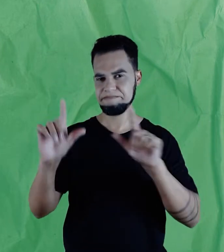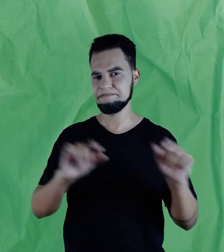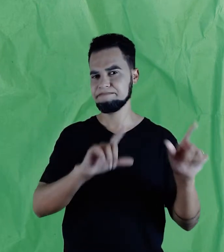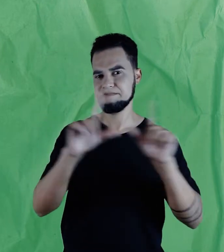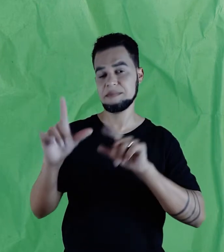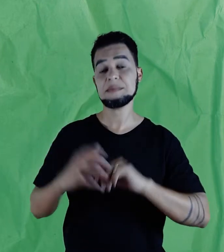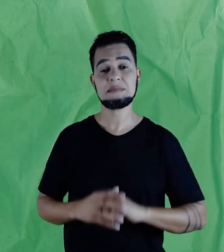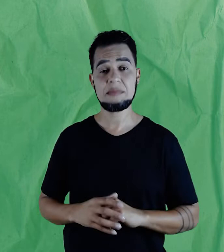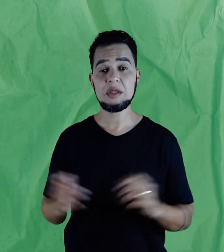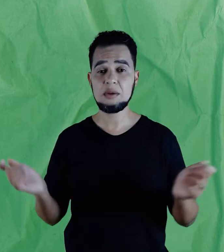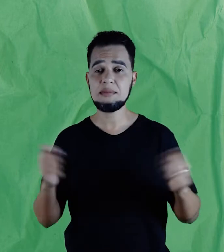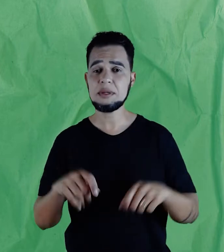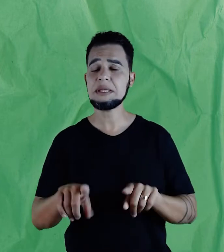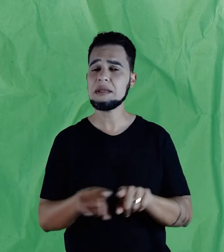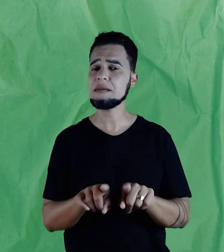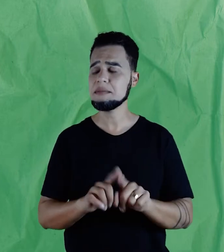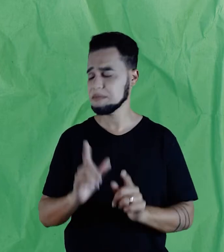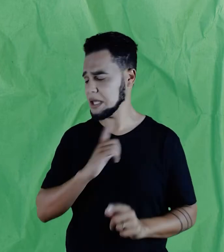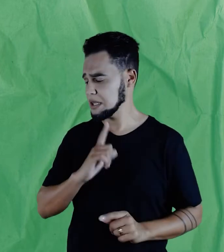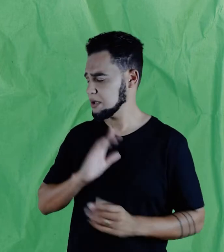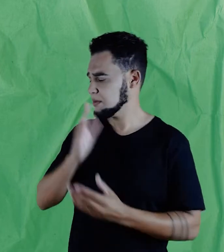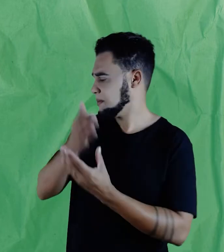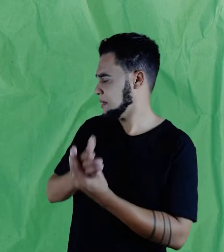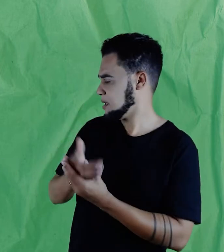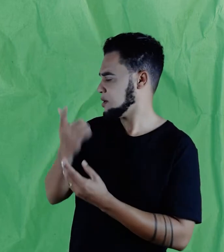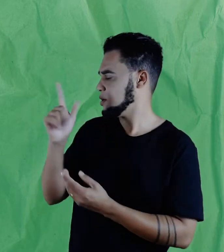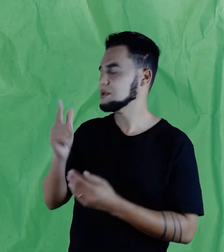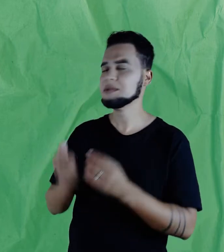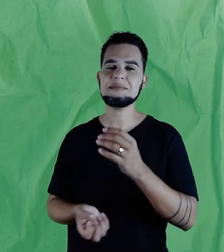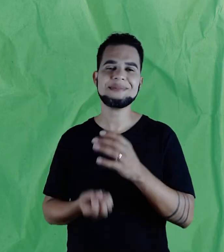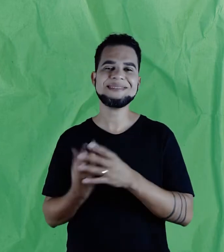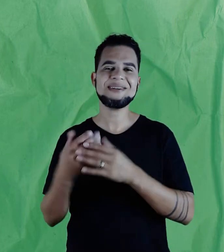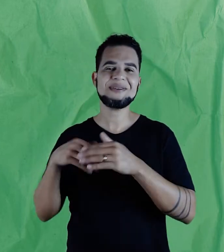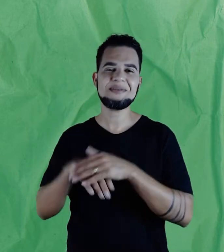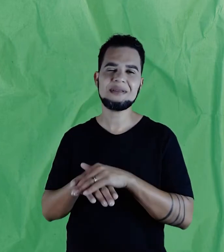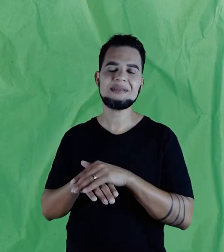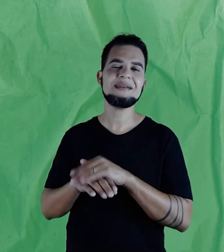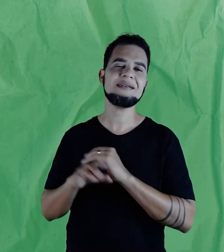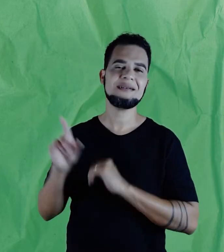E eu poderia ter também uma outra pasta aqui para guardar assets.